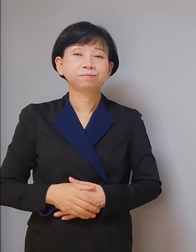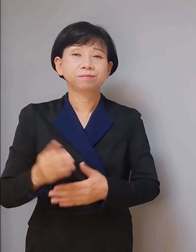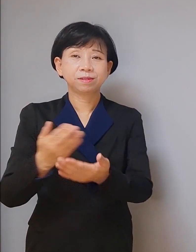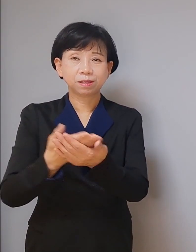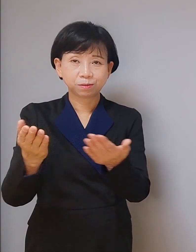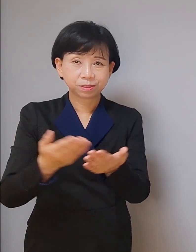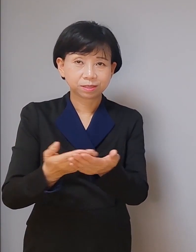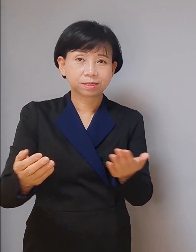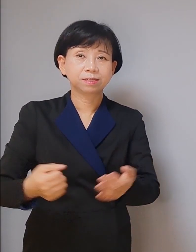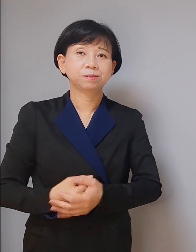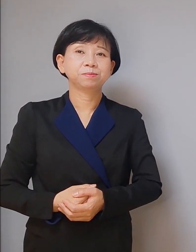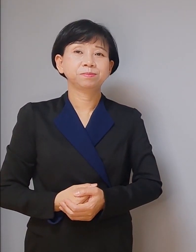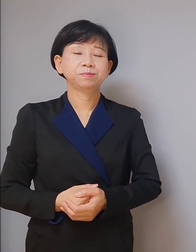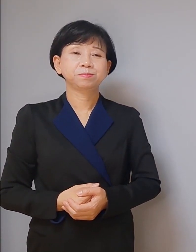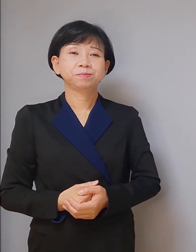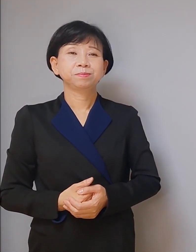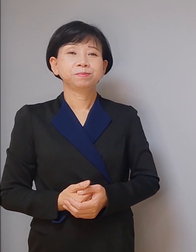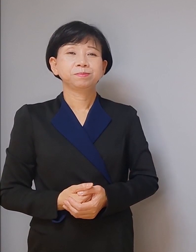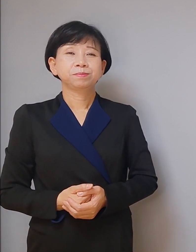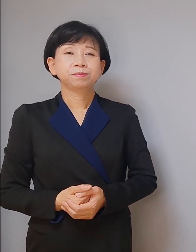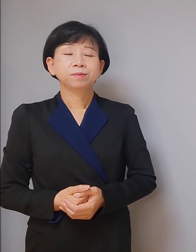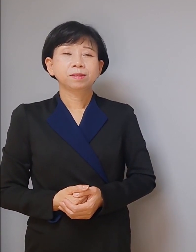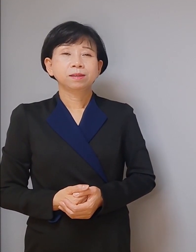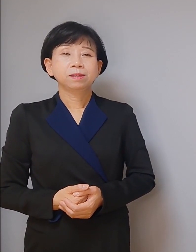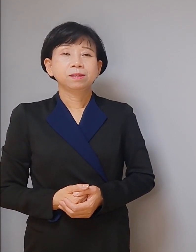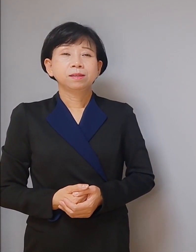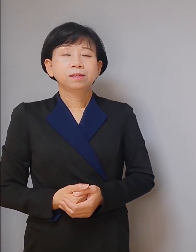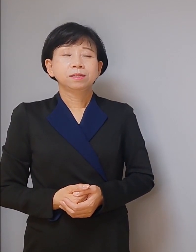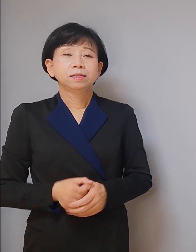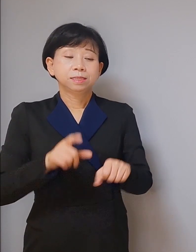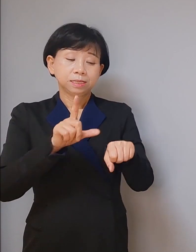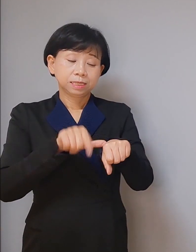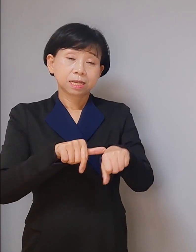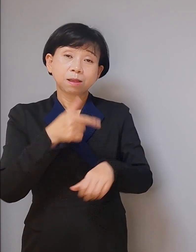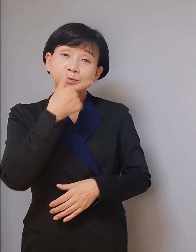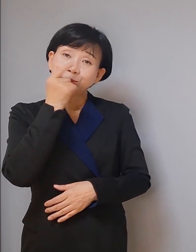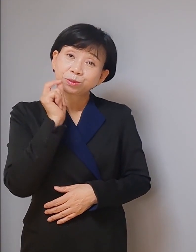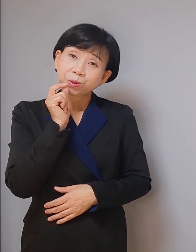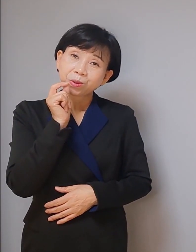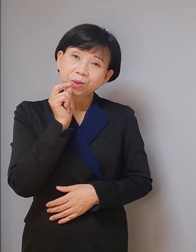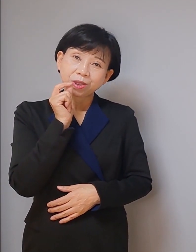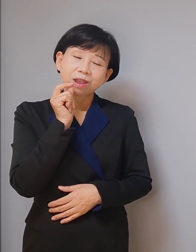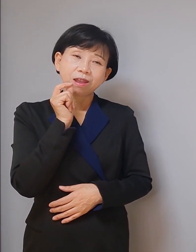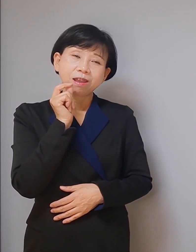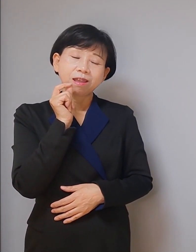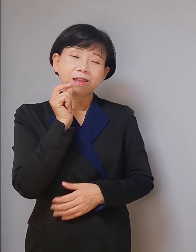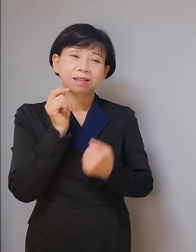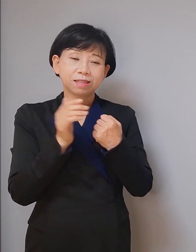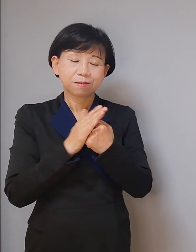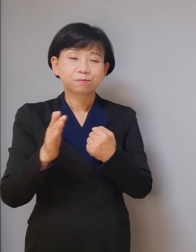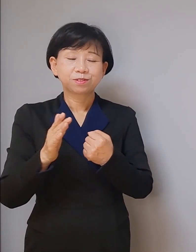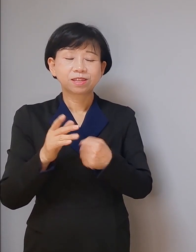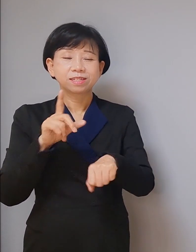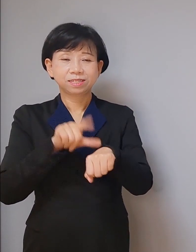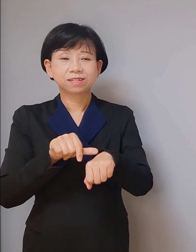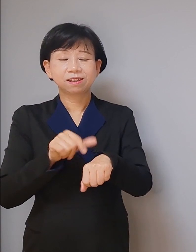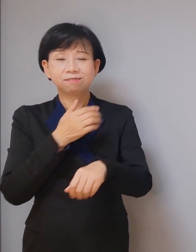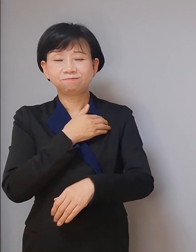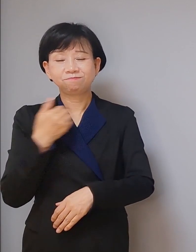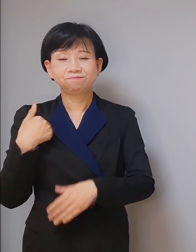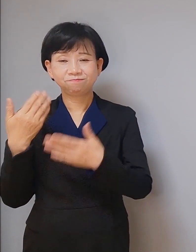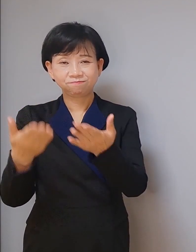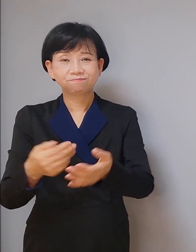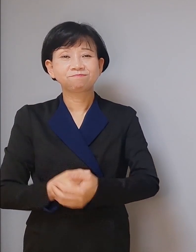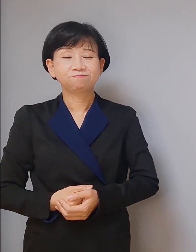볼펜도 드리도록 하겠습니다. 시간이 조금 부족하실 것 같아서 좀 더 시간을 드리도록